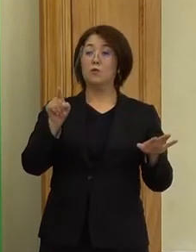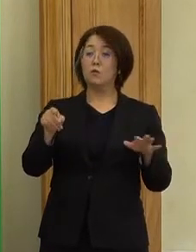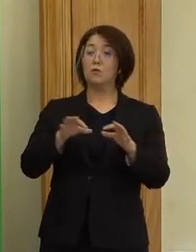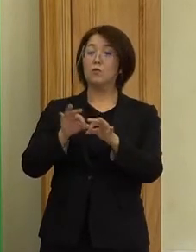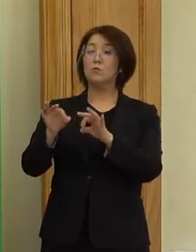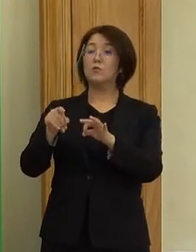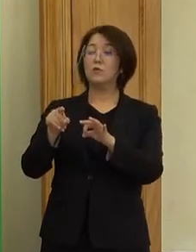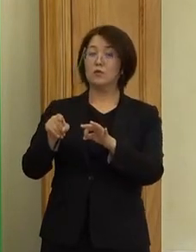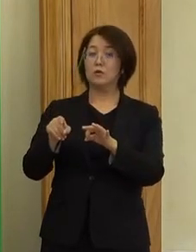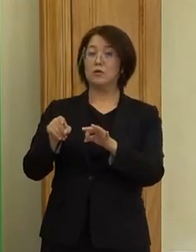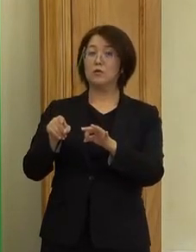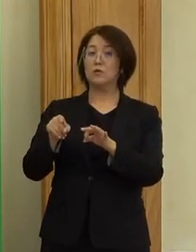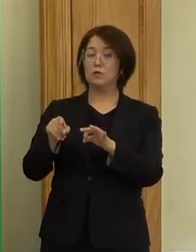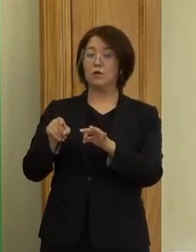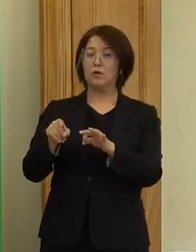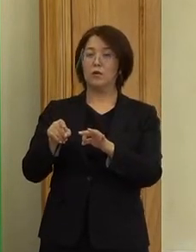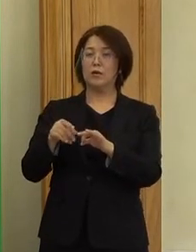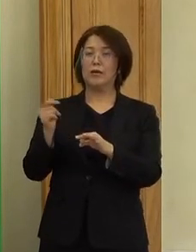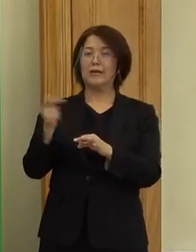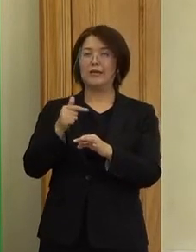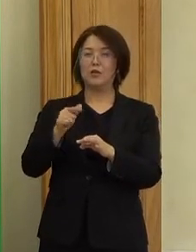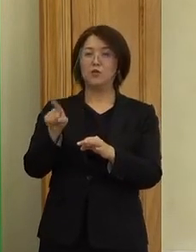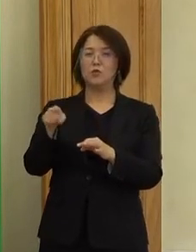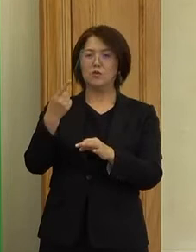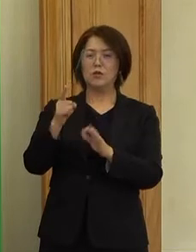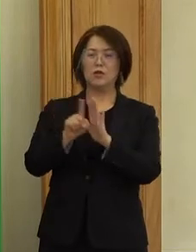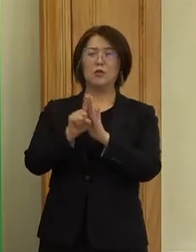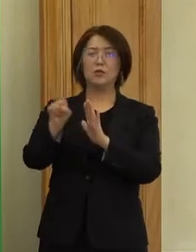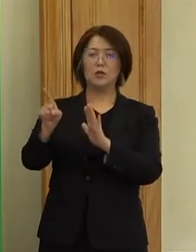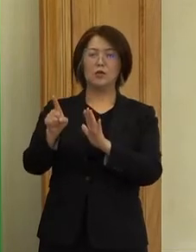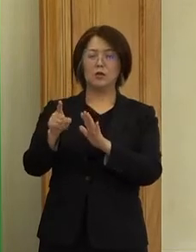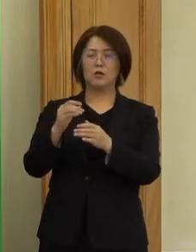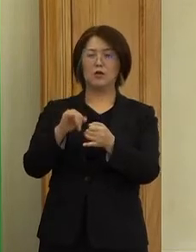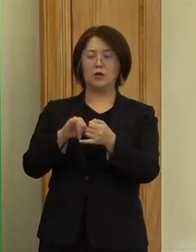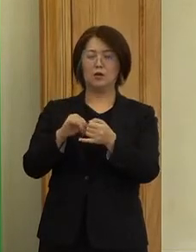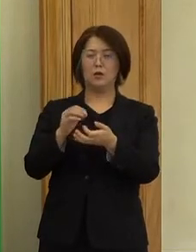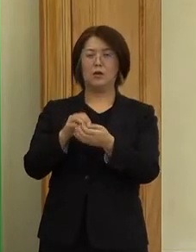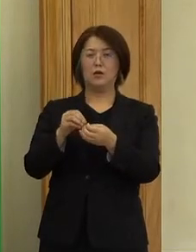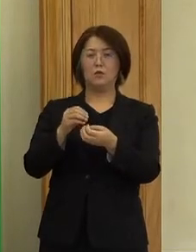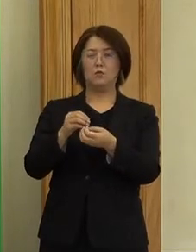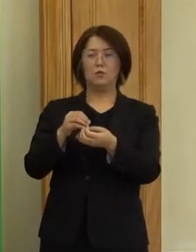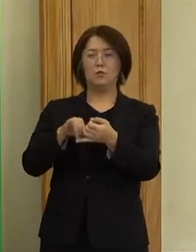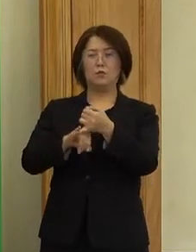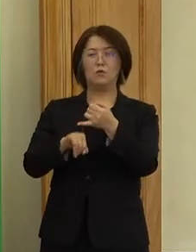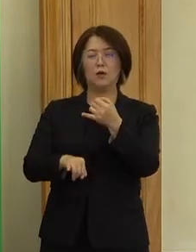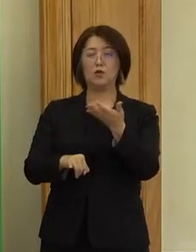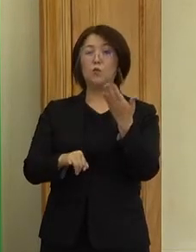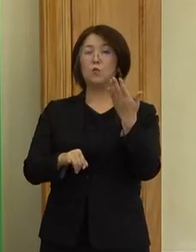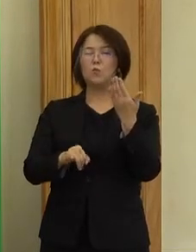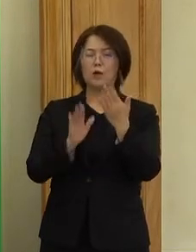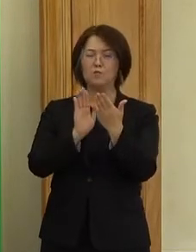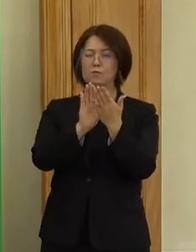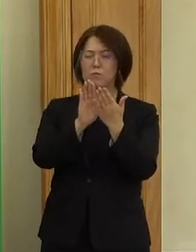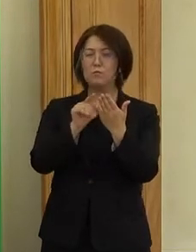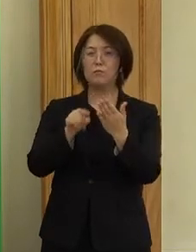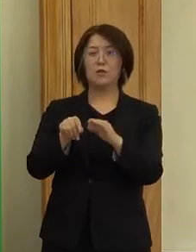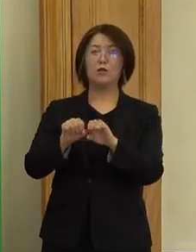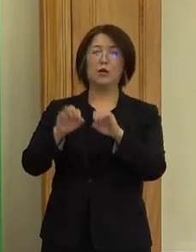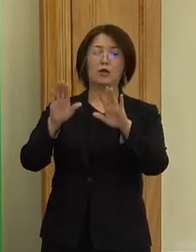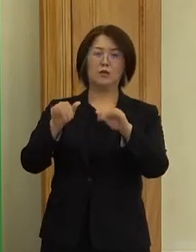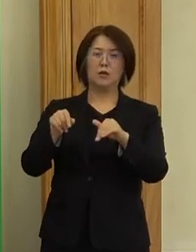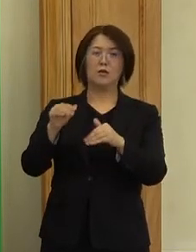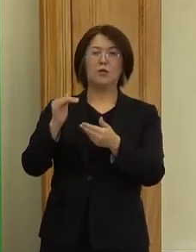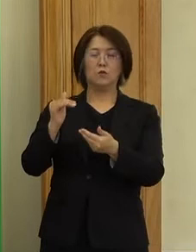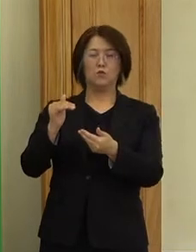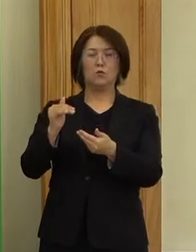言が解除される本当直前に行われたということなどから、あの公平性が果たして保たれていたのかという、そのあたりが争